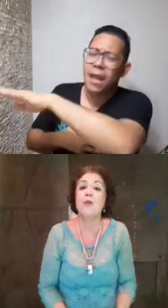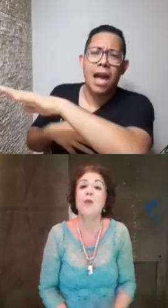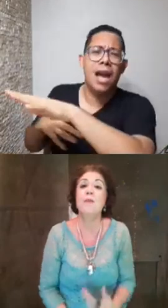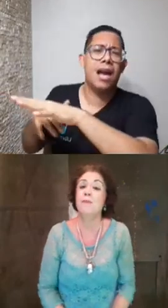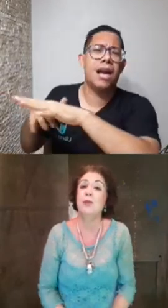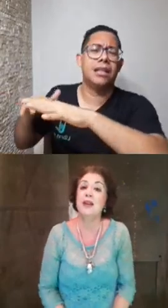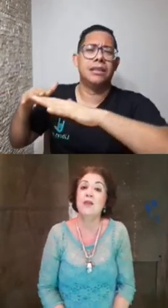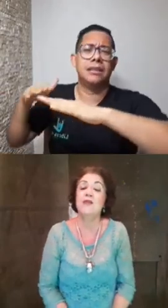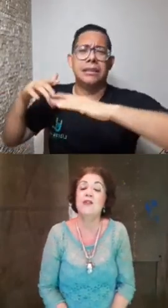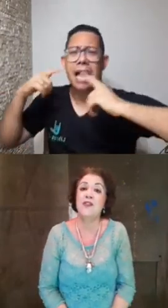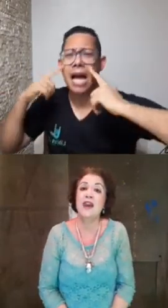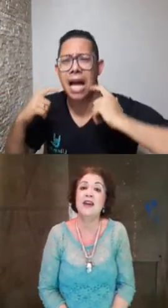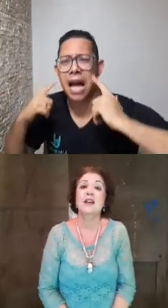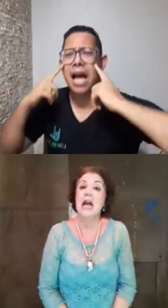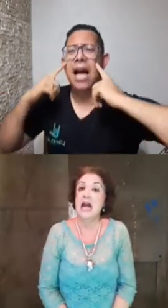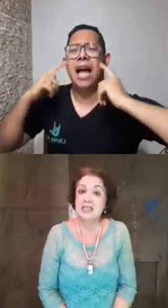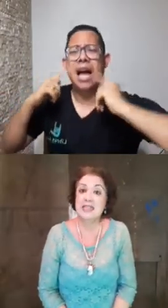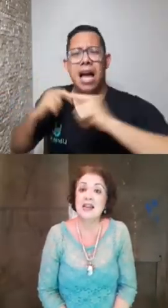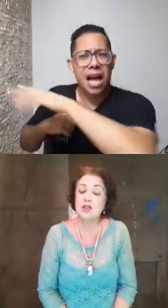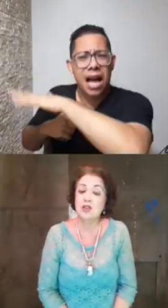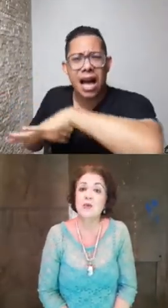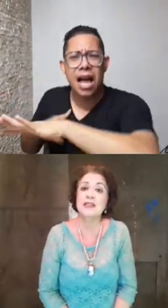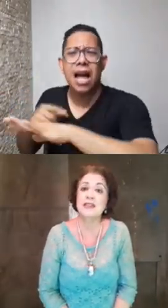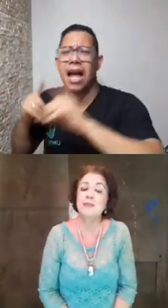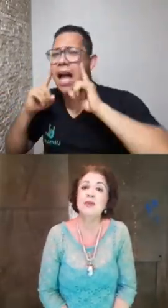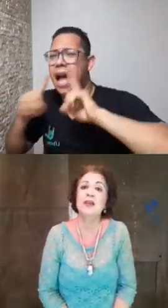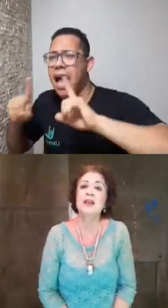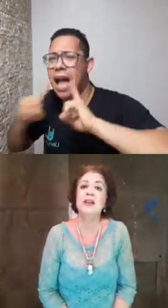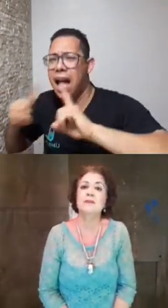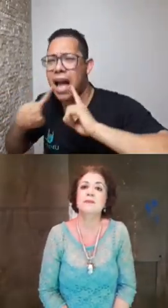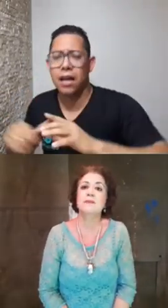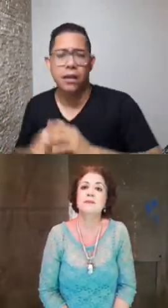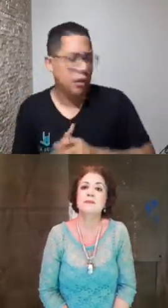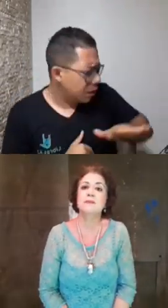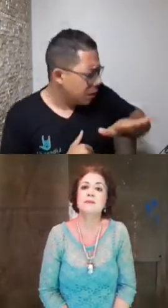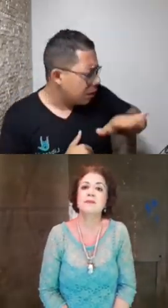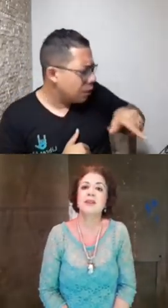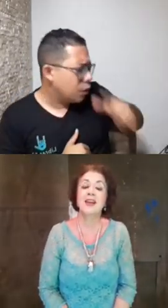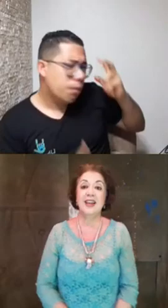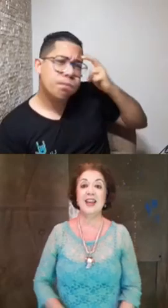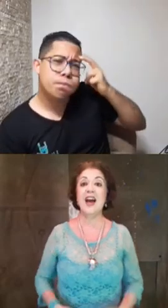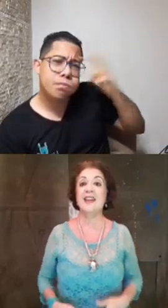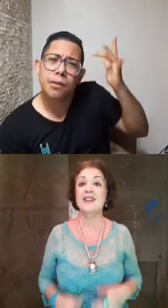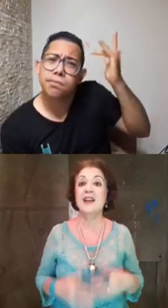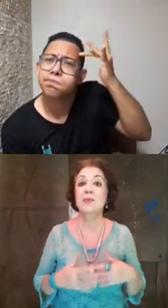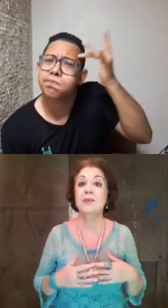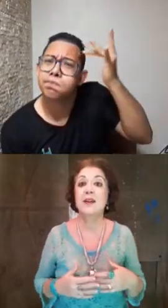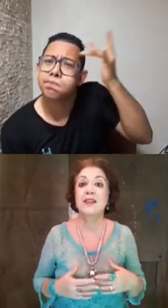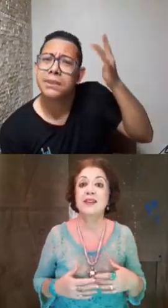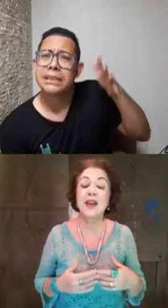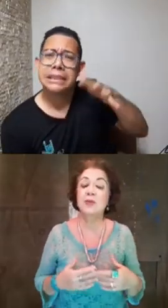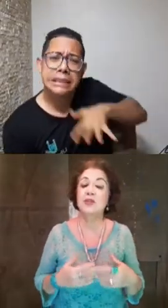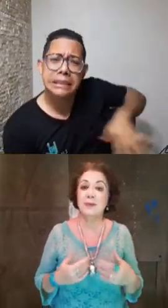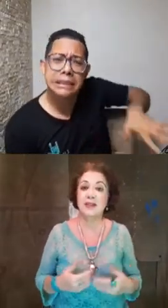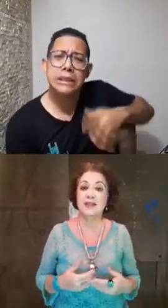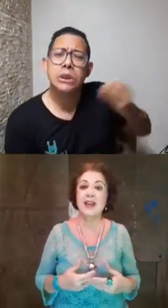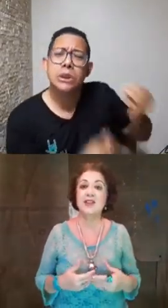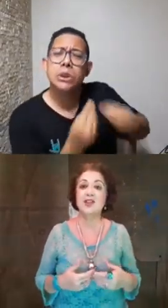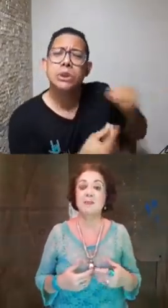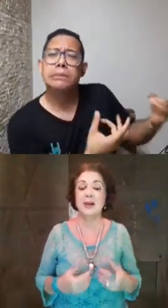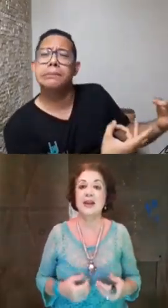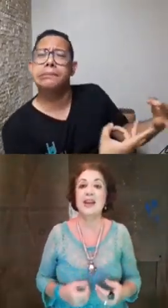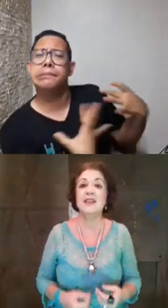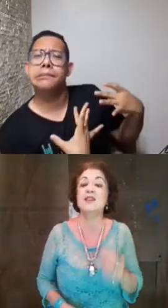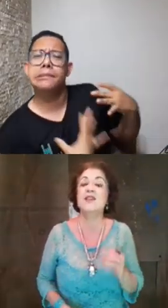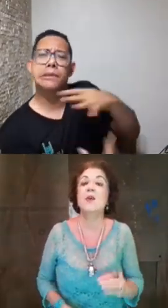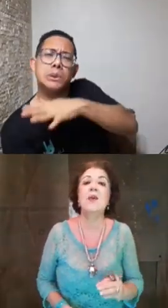chorava. Como é que poderiam viver sem a sua sabedoria? Yara, então, deu de presente